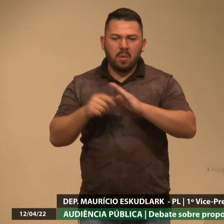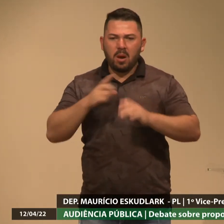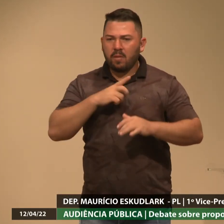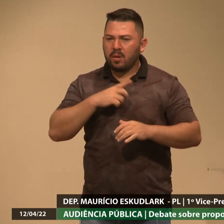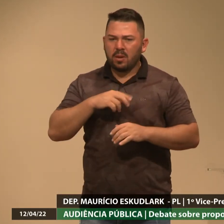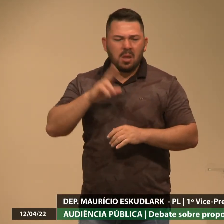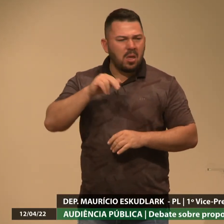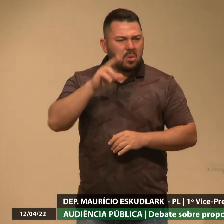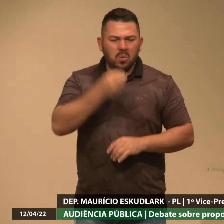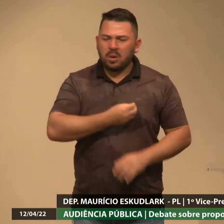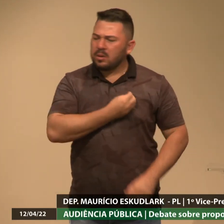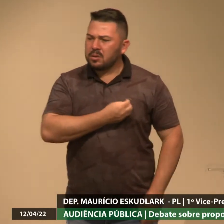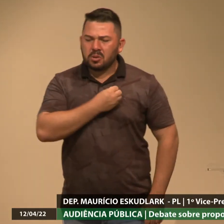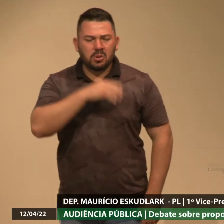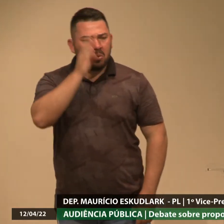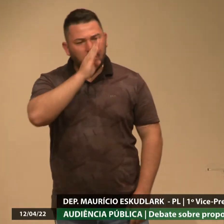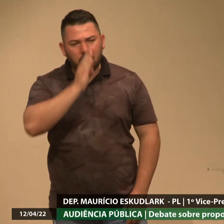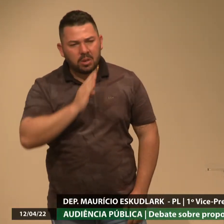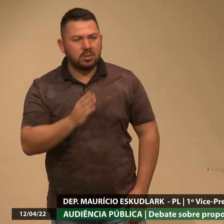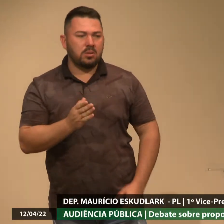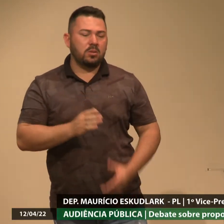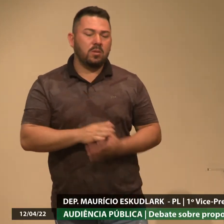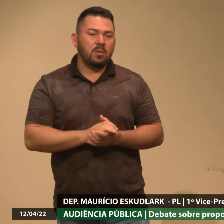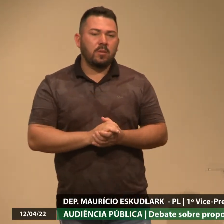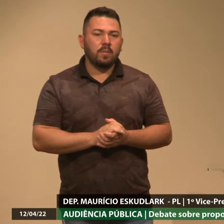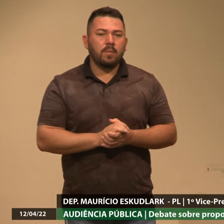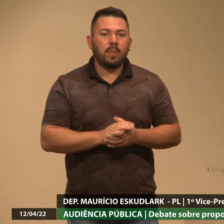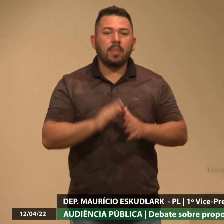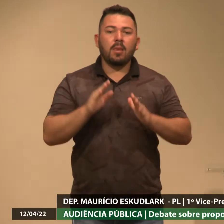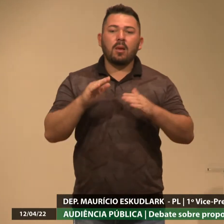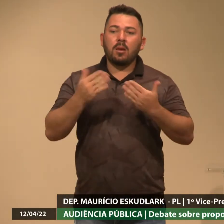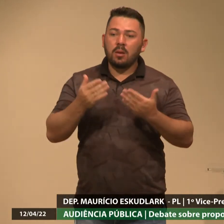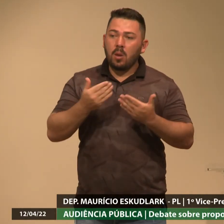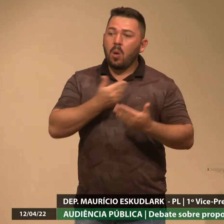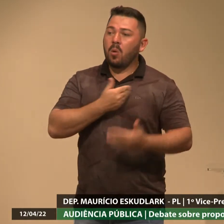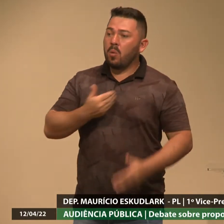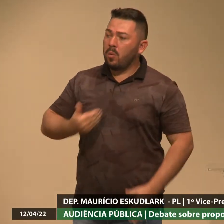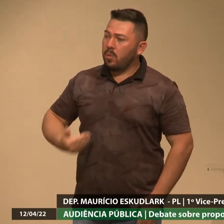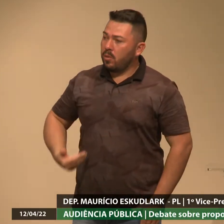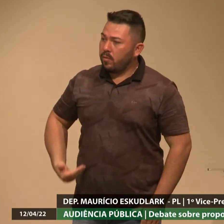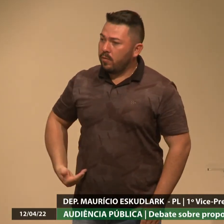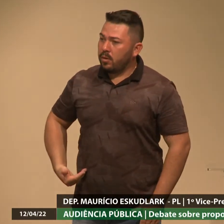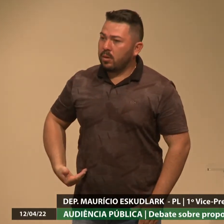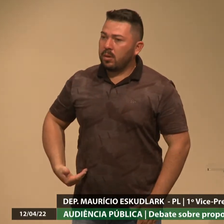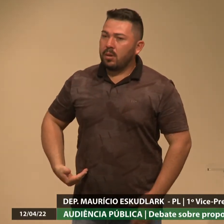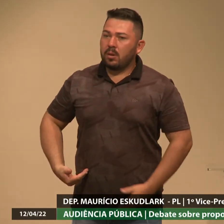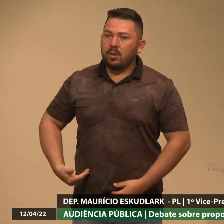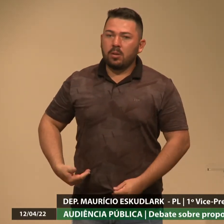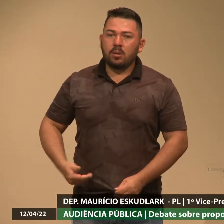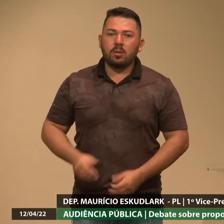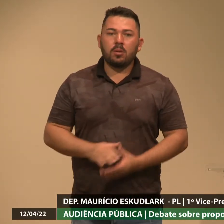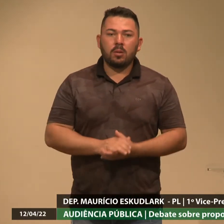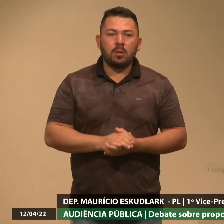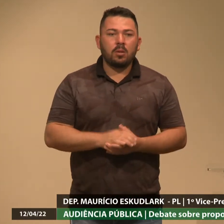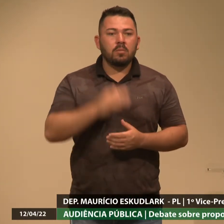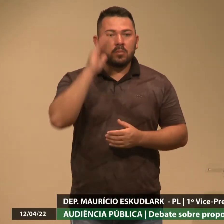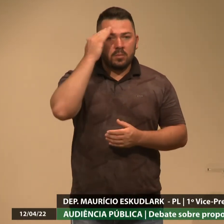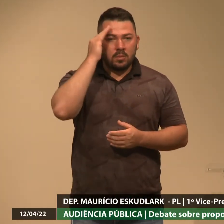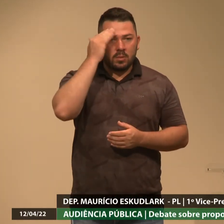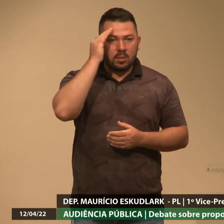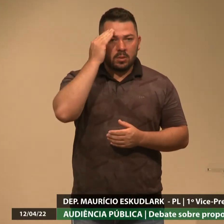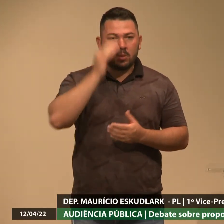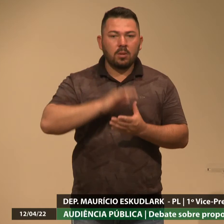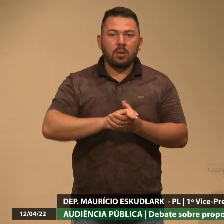nunca existiu no Brasil então veio um governo que infelizmente entendia